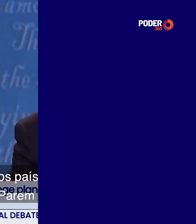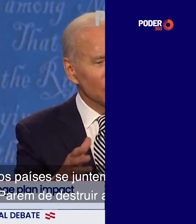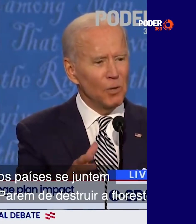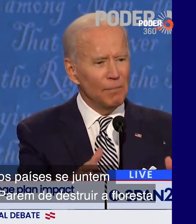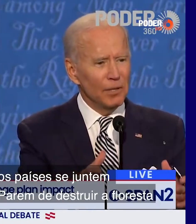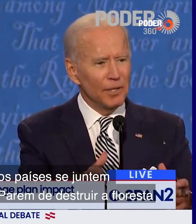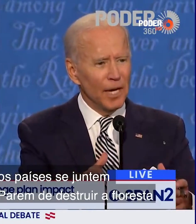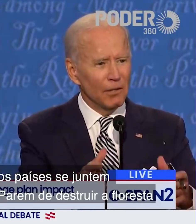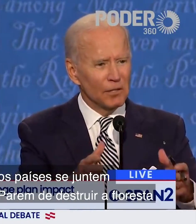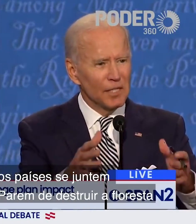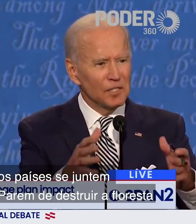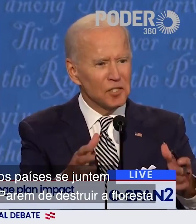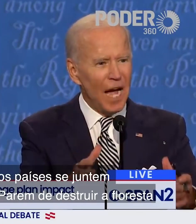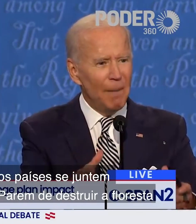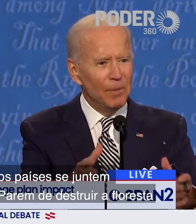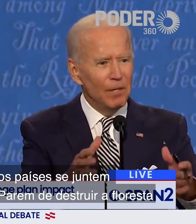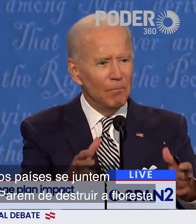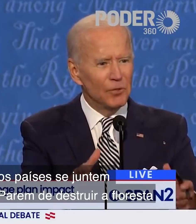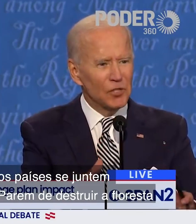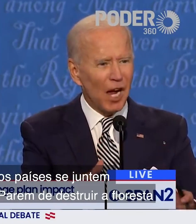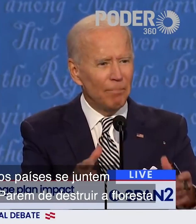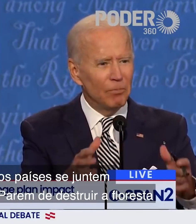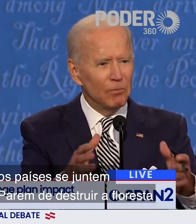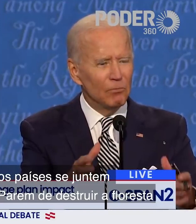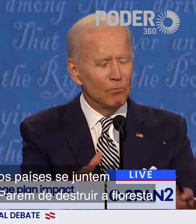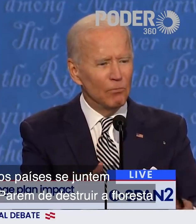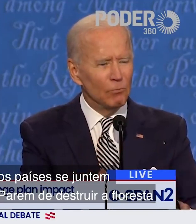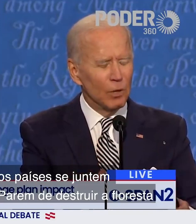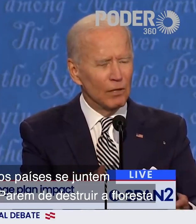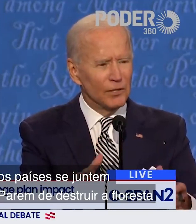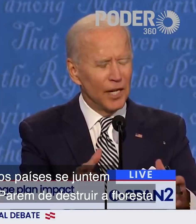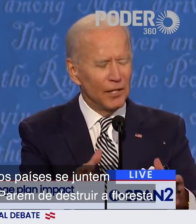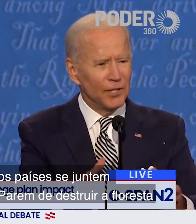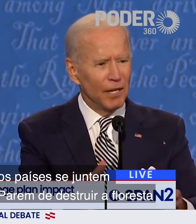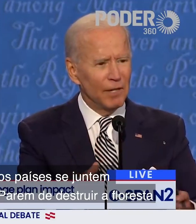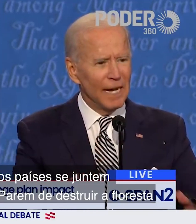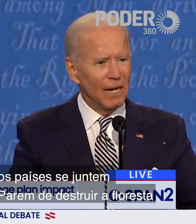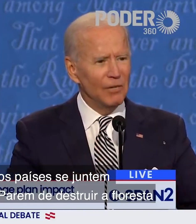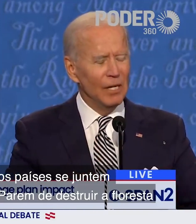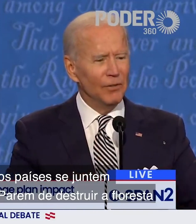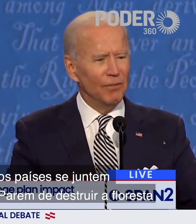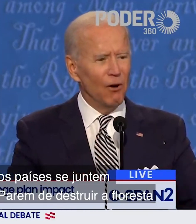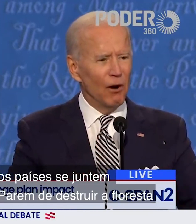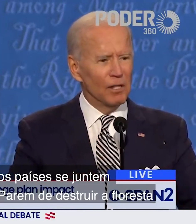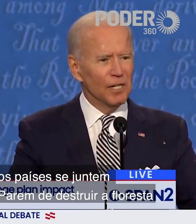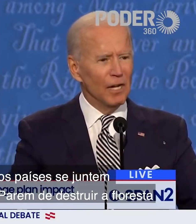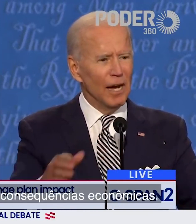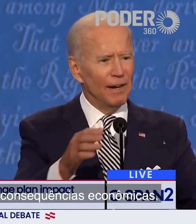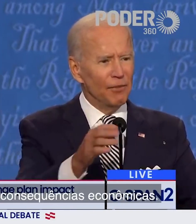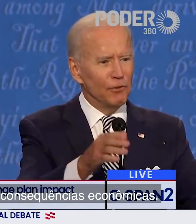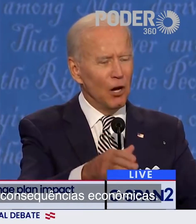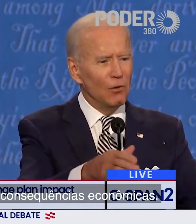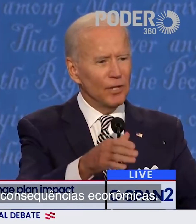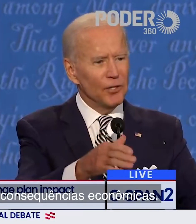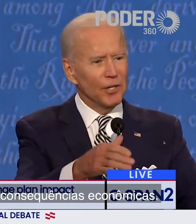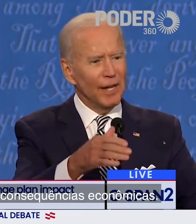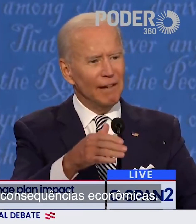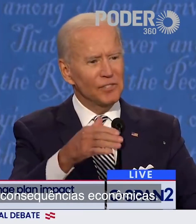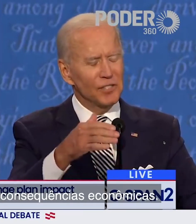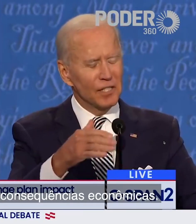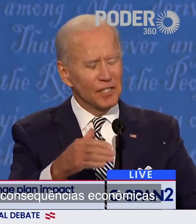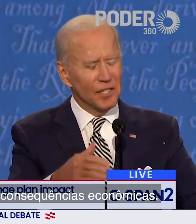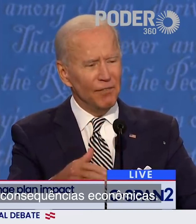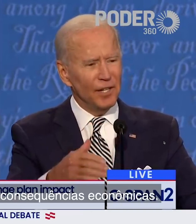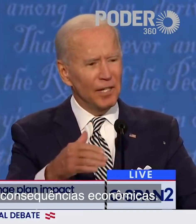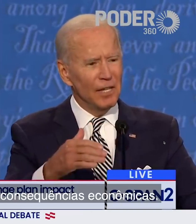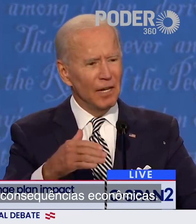A fala foi uma indireta ao presidente eleito, Joe Biden, que prometeu impor barreiras econômicas ao Brasil caso o país